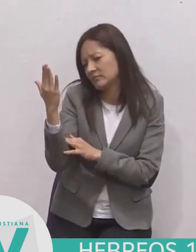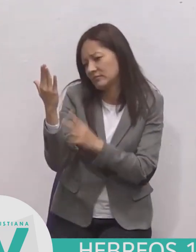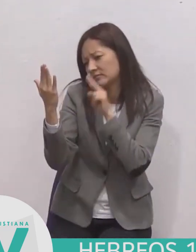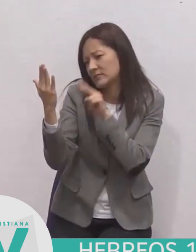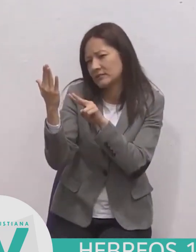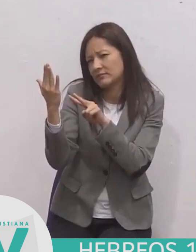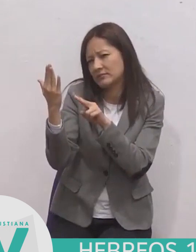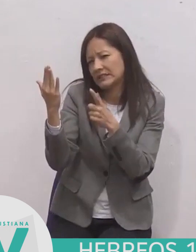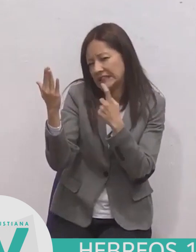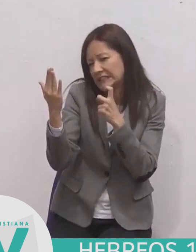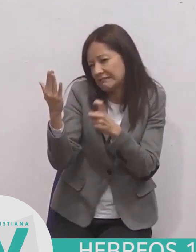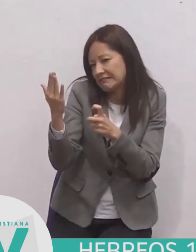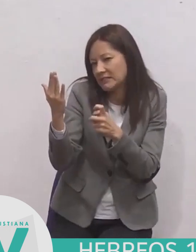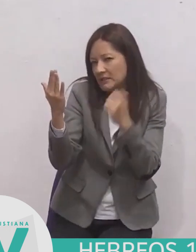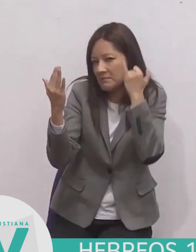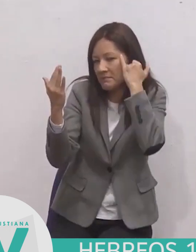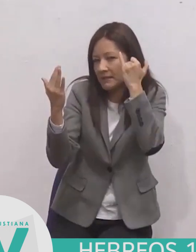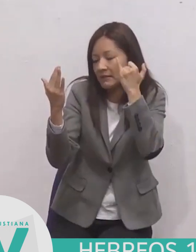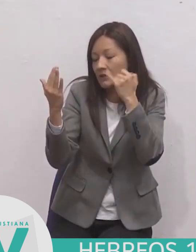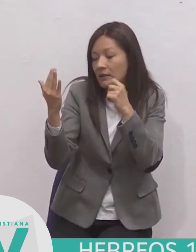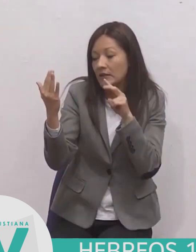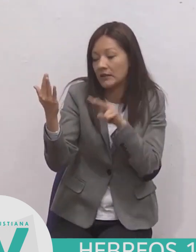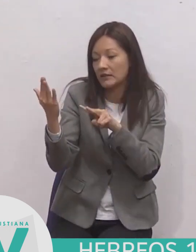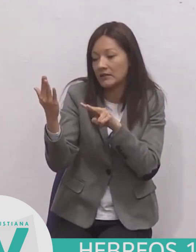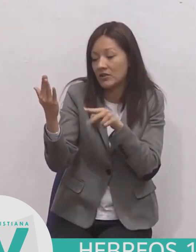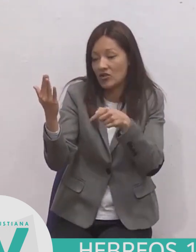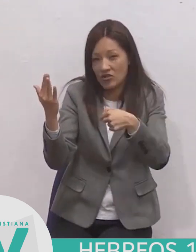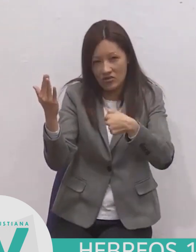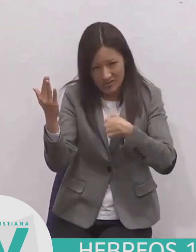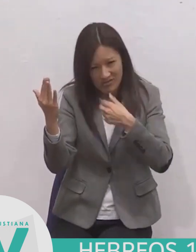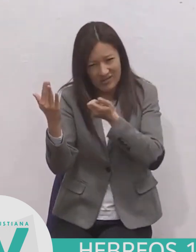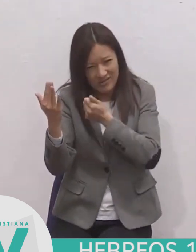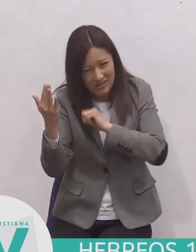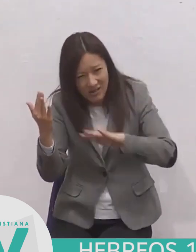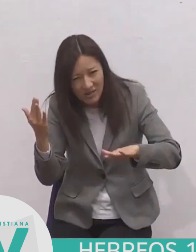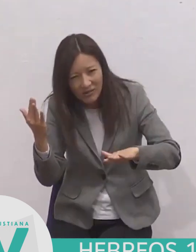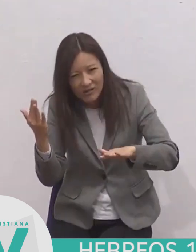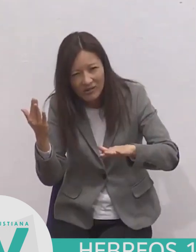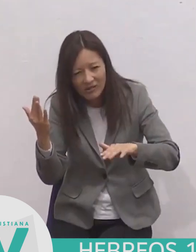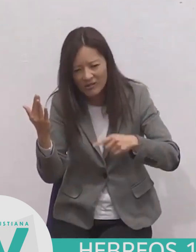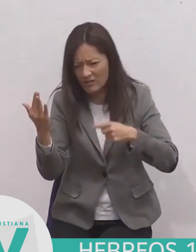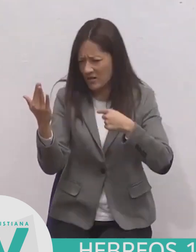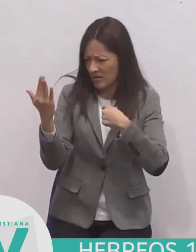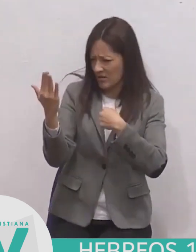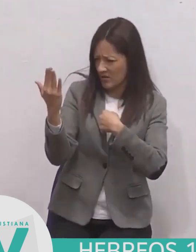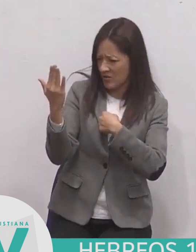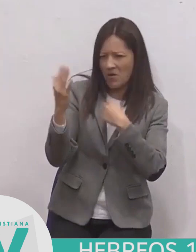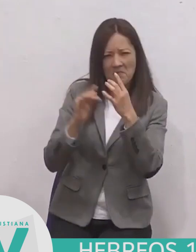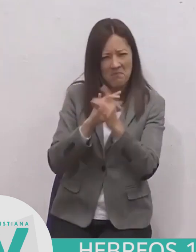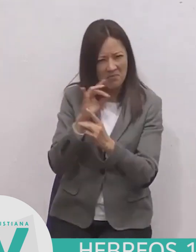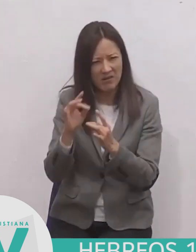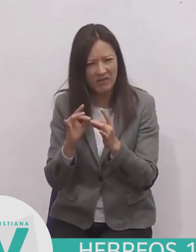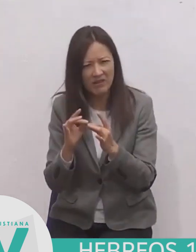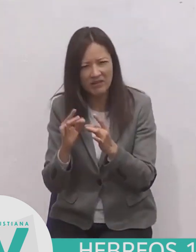difícil, usted es santo y es perfecto.